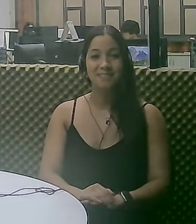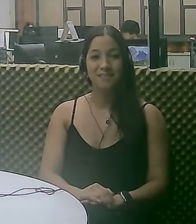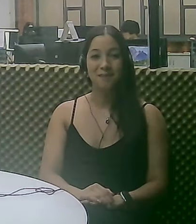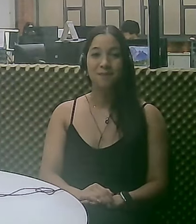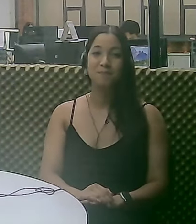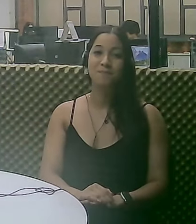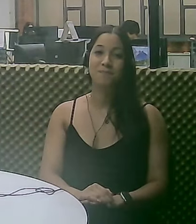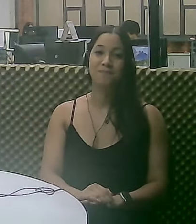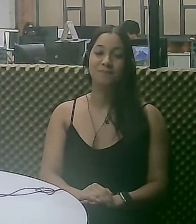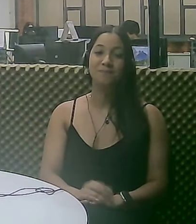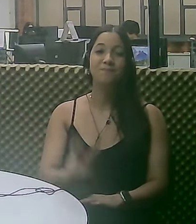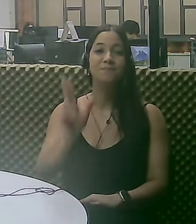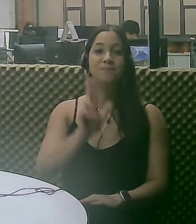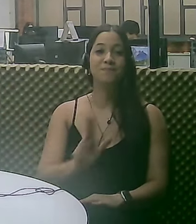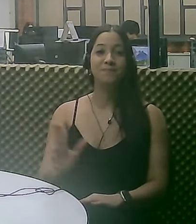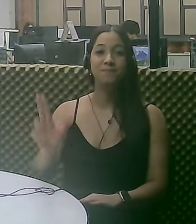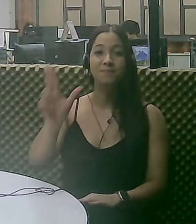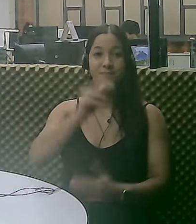gente!